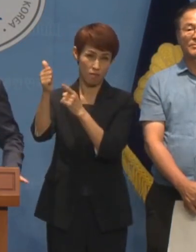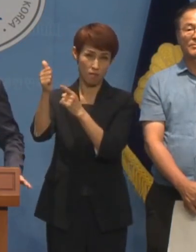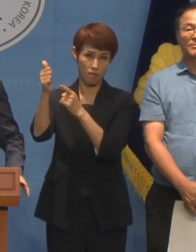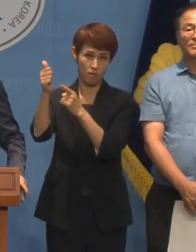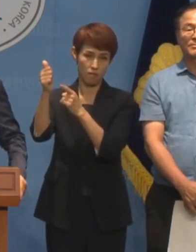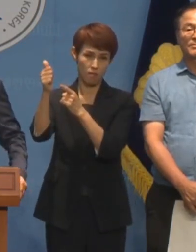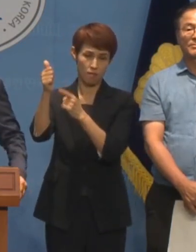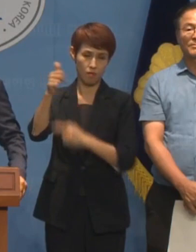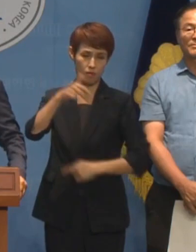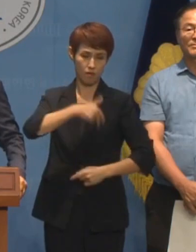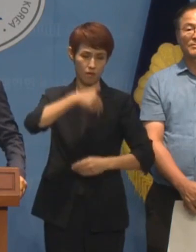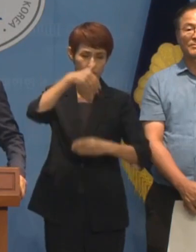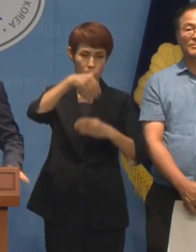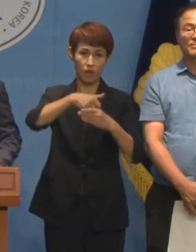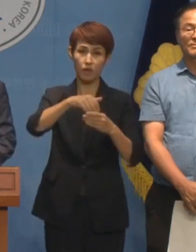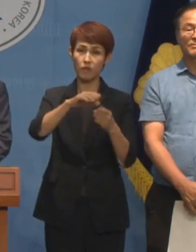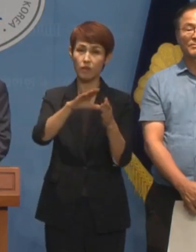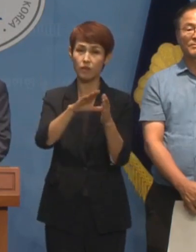지난 총선에